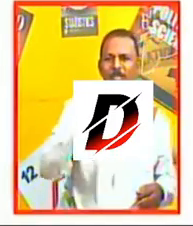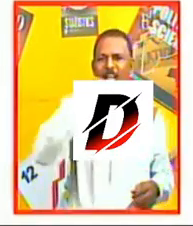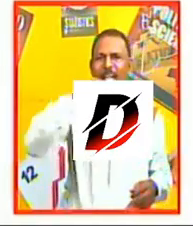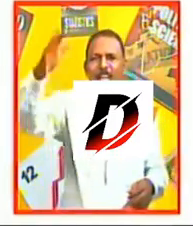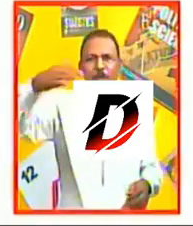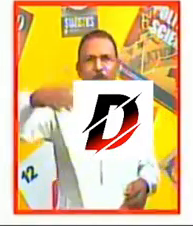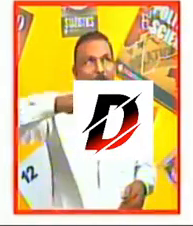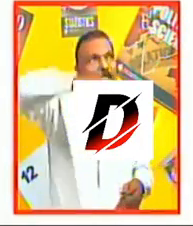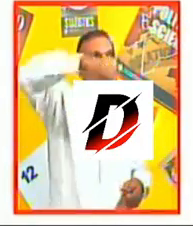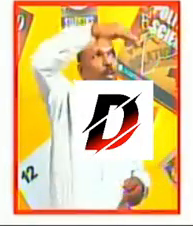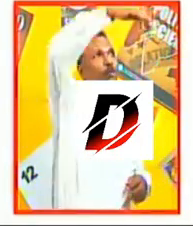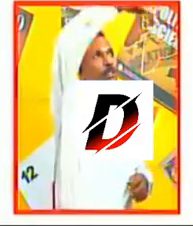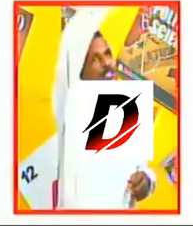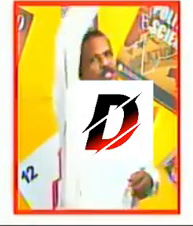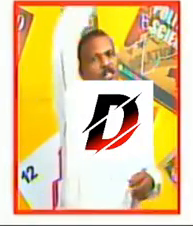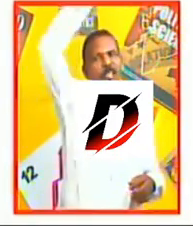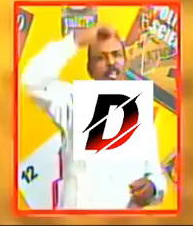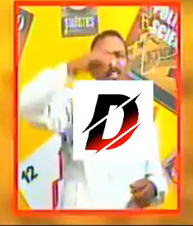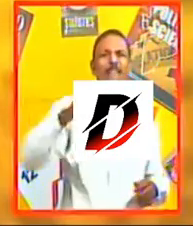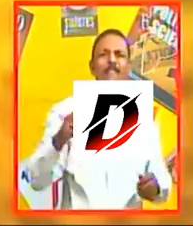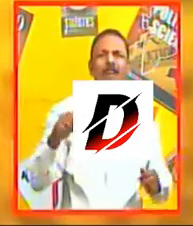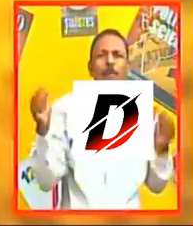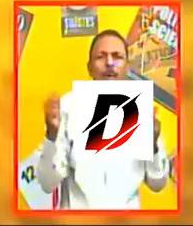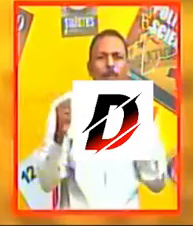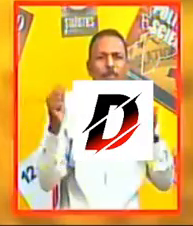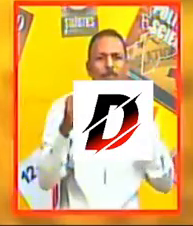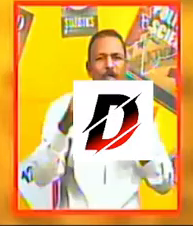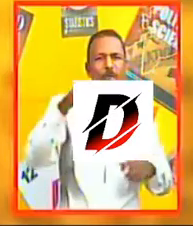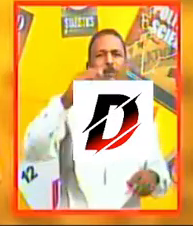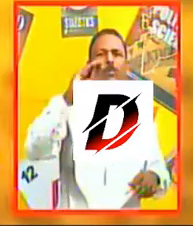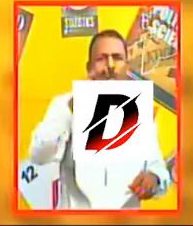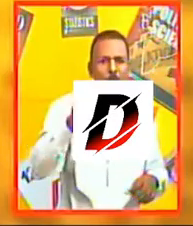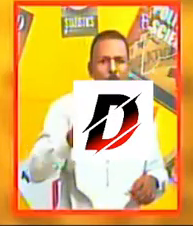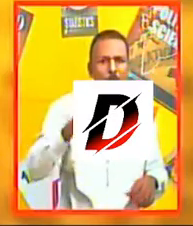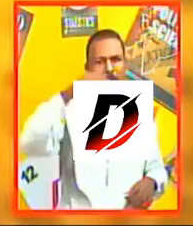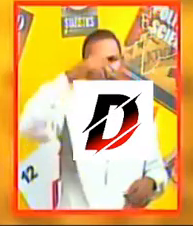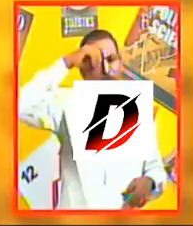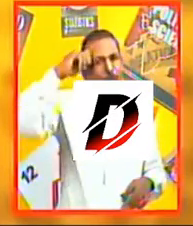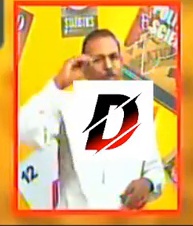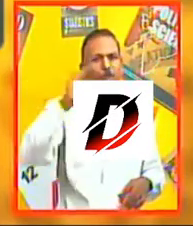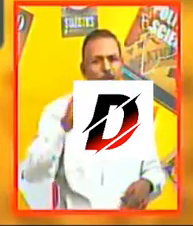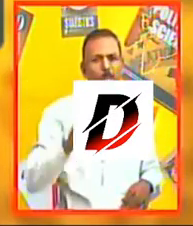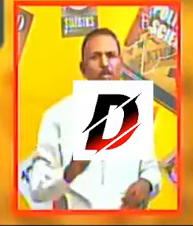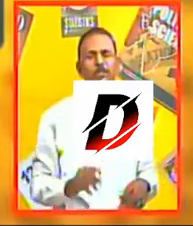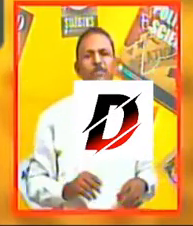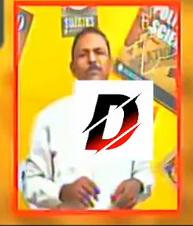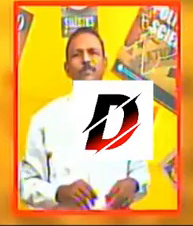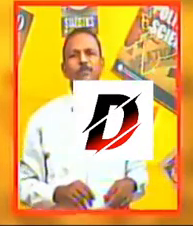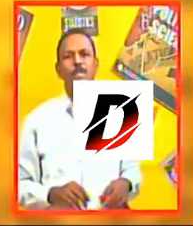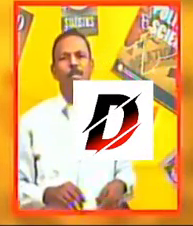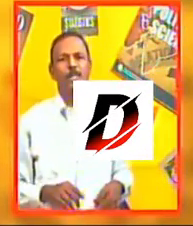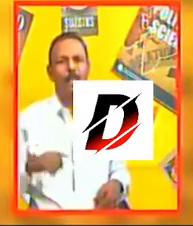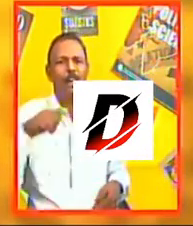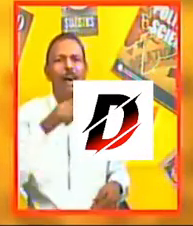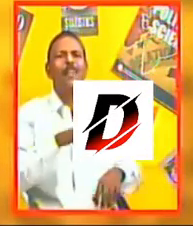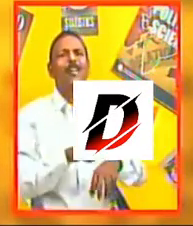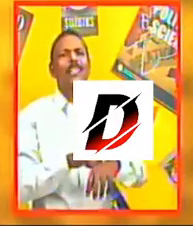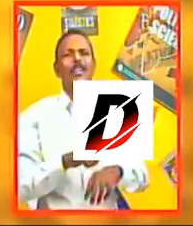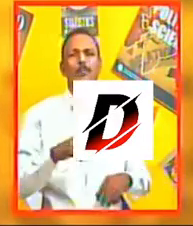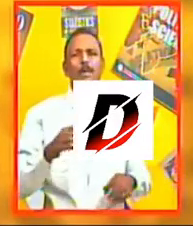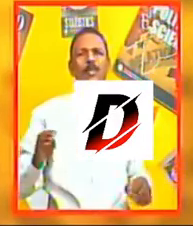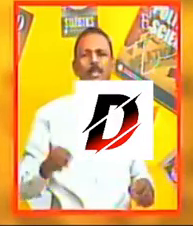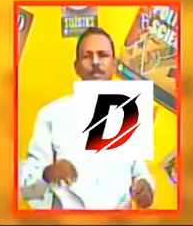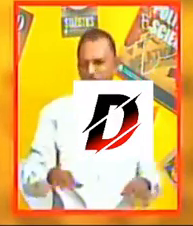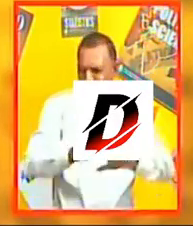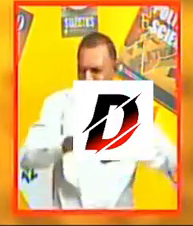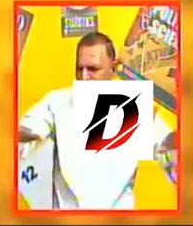இந்த கடல் மட்டத்திலிருந்து உயரம் அதிகரிக்க அதிகரிக்க வெப்பநிலை குறையும். மற்றும் ஒன்று, இந்த காலநிலையை